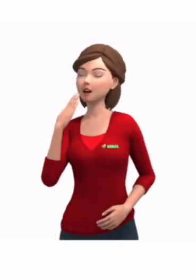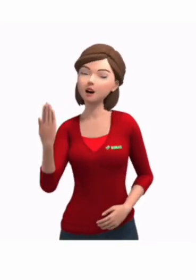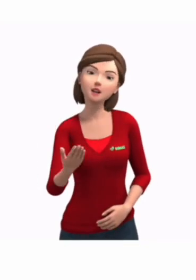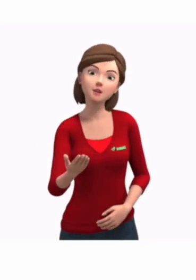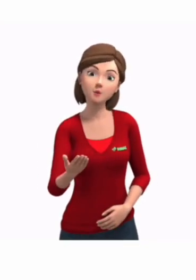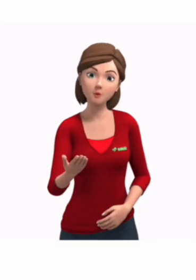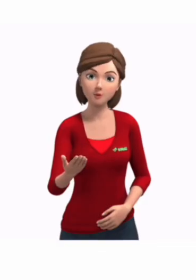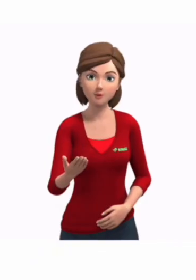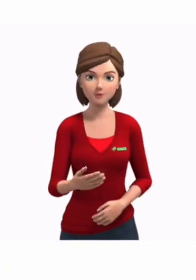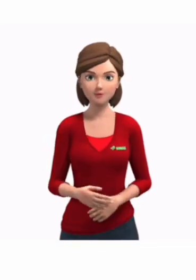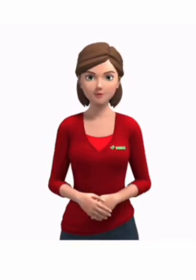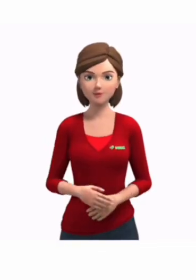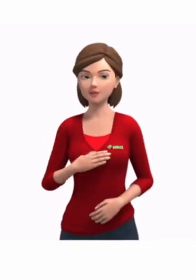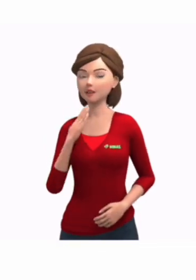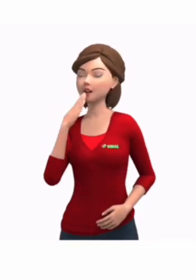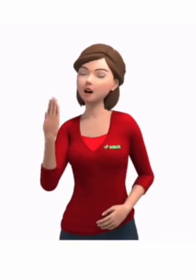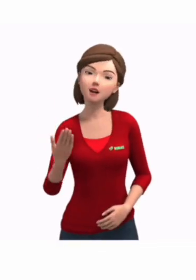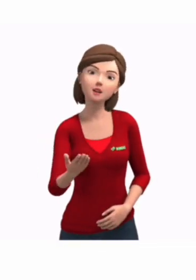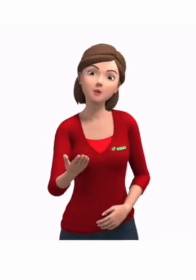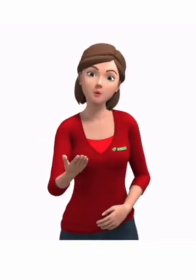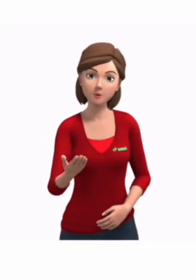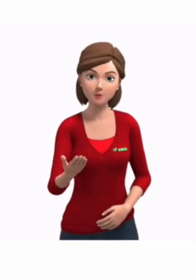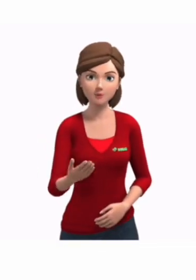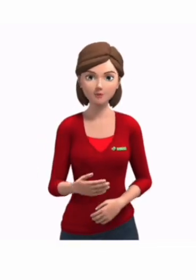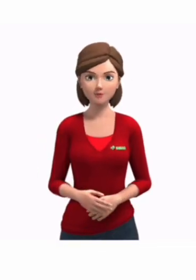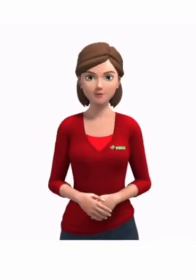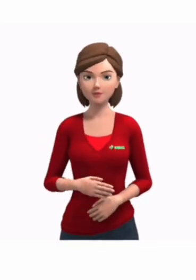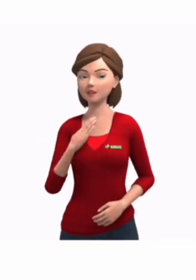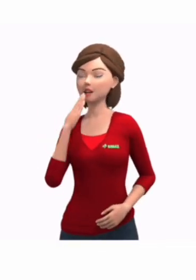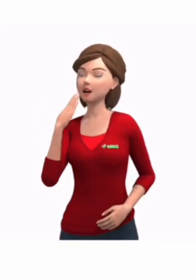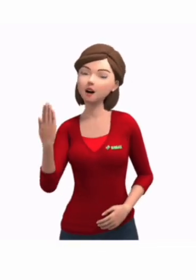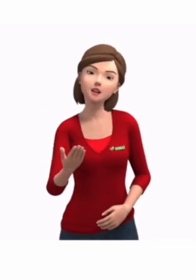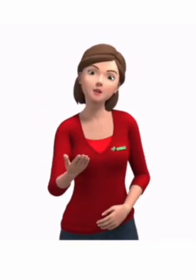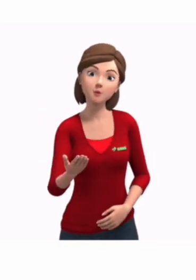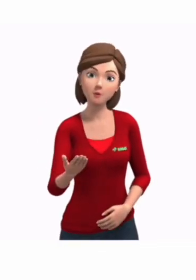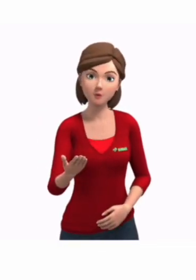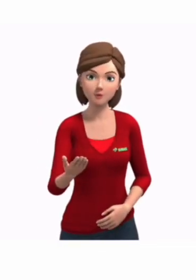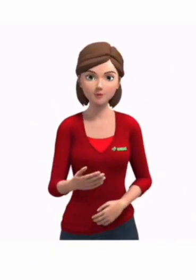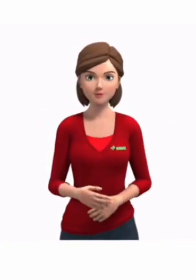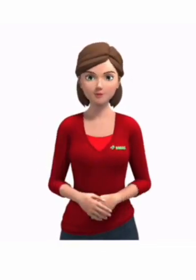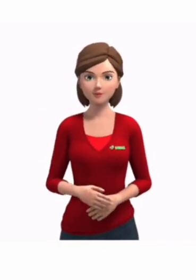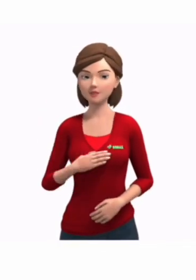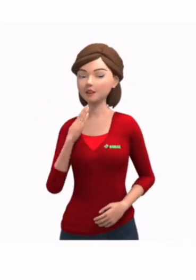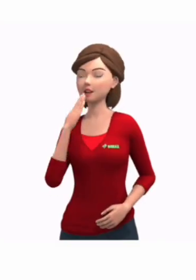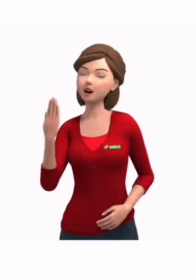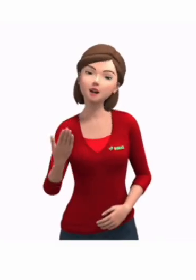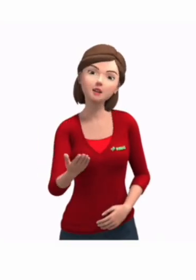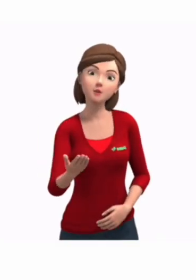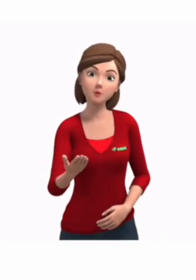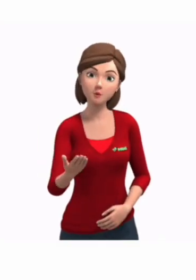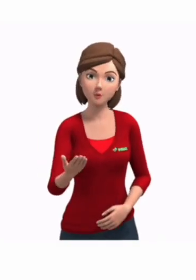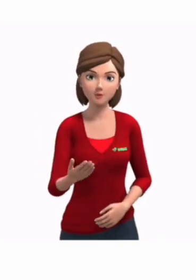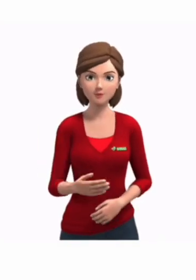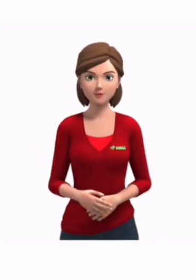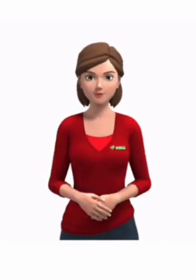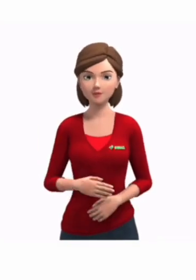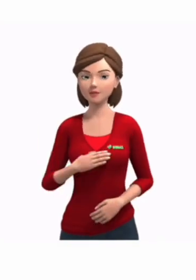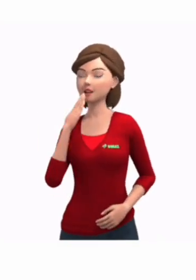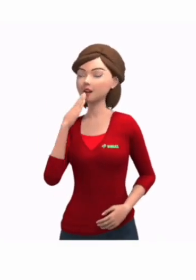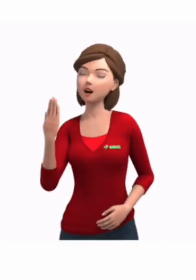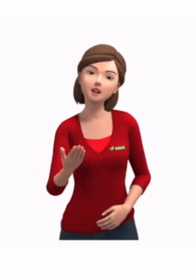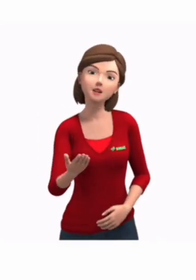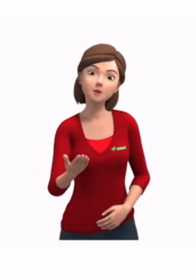malheureusement. Et ça fait 20 ans que la loi existe qui dit que les établissements recevant du